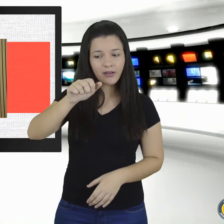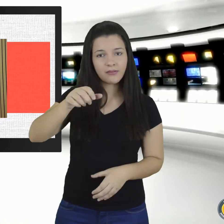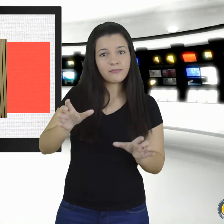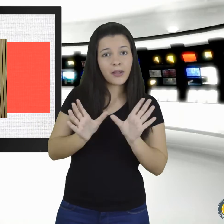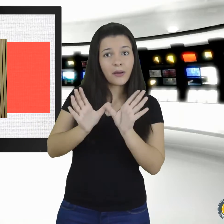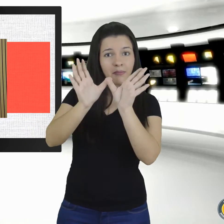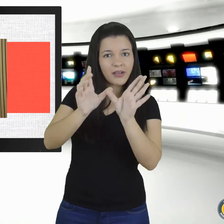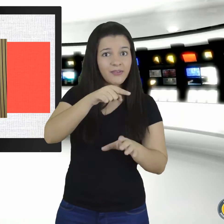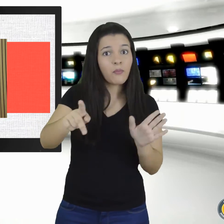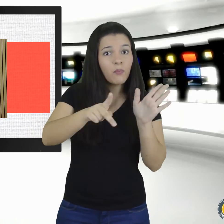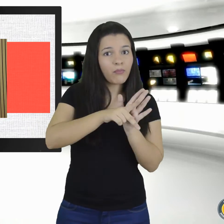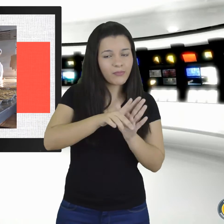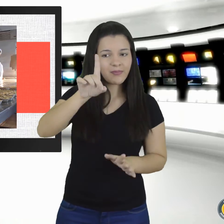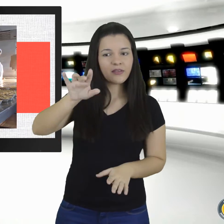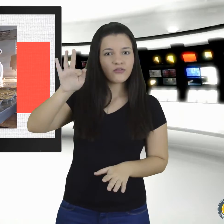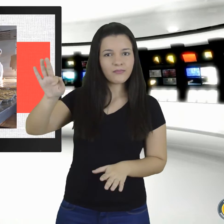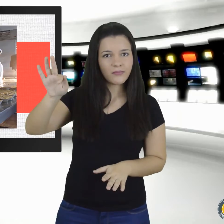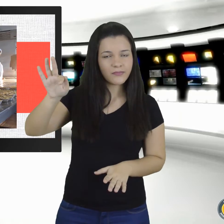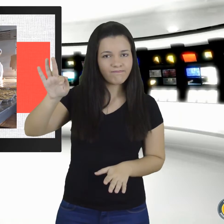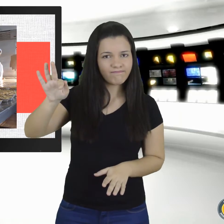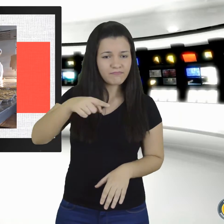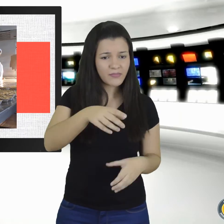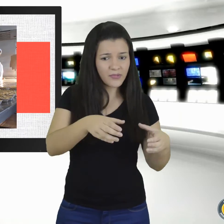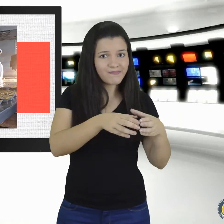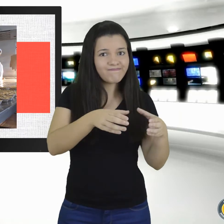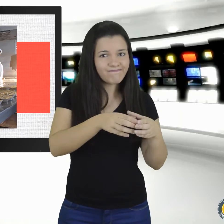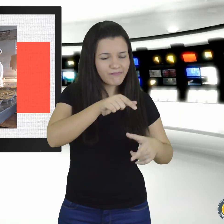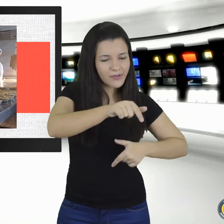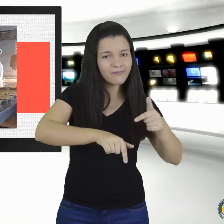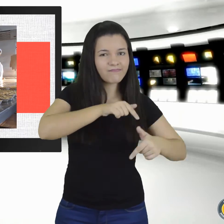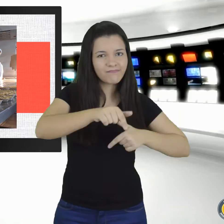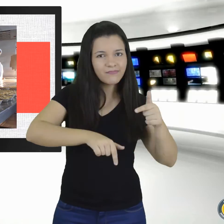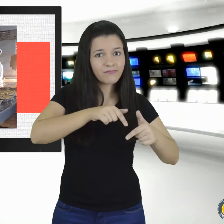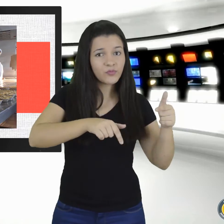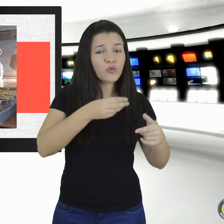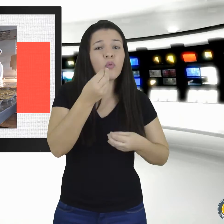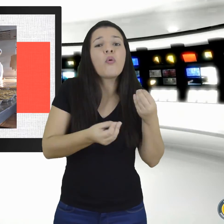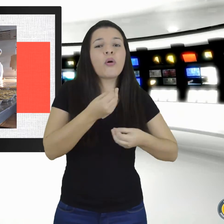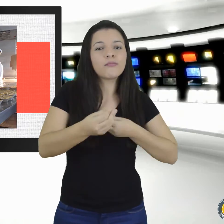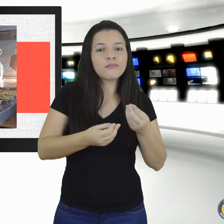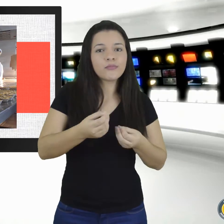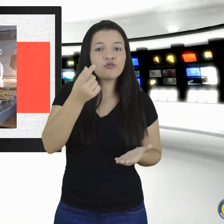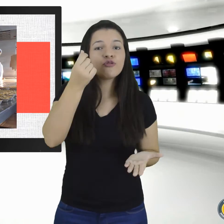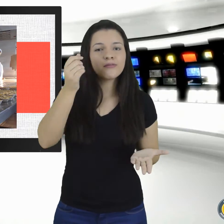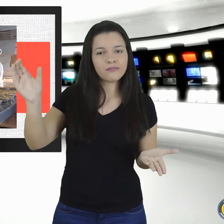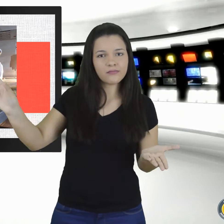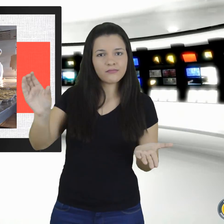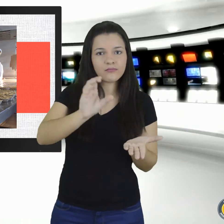Distrito Federal, as ações da entidade são custeadas por doações da